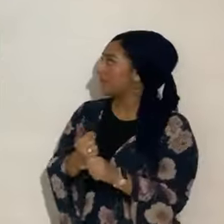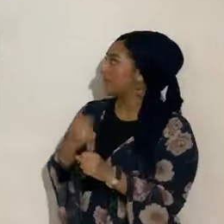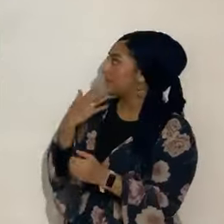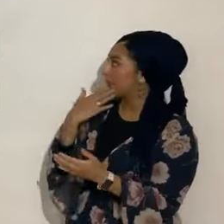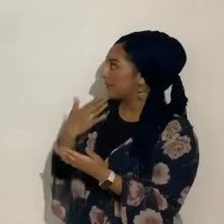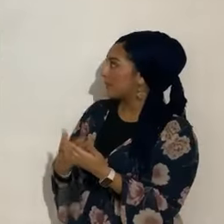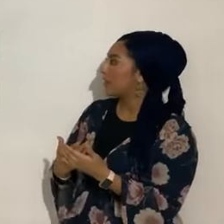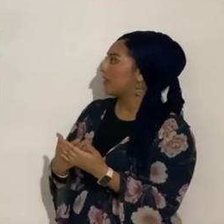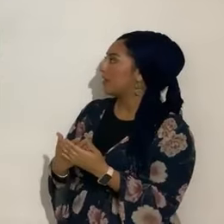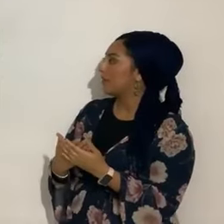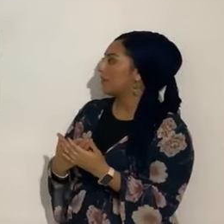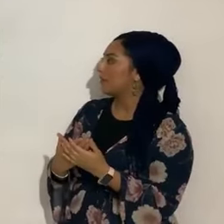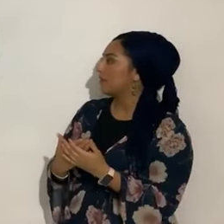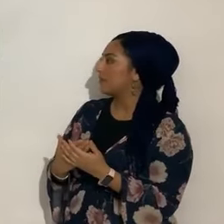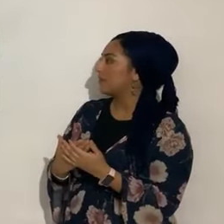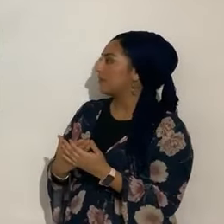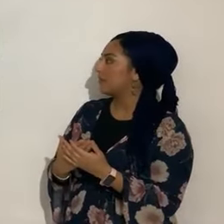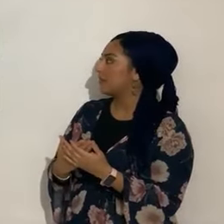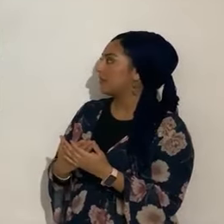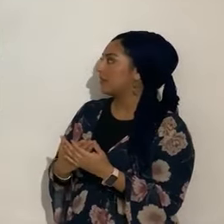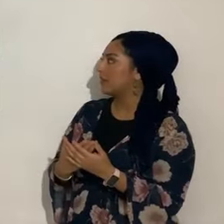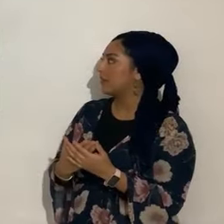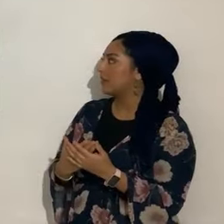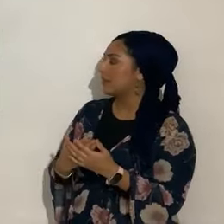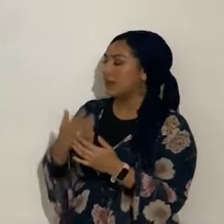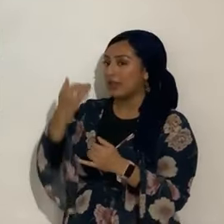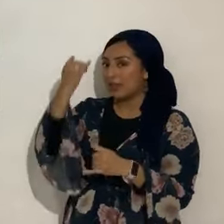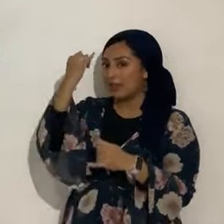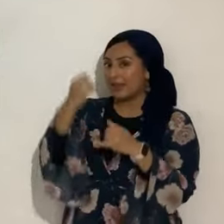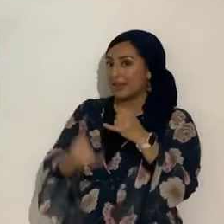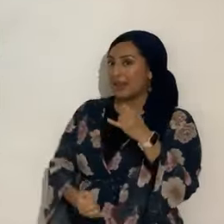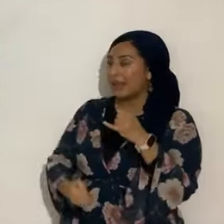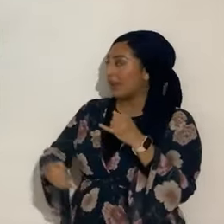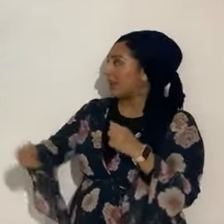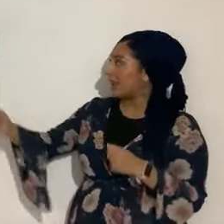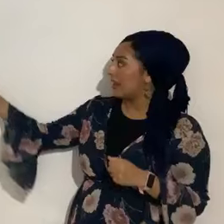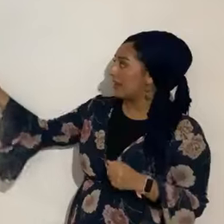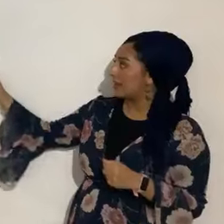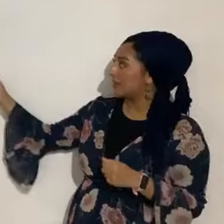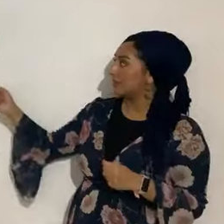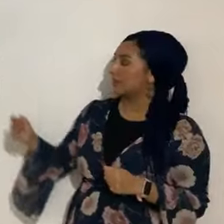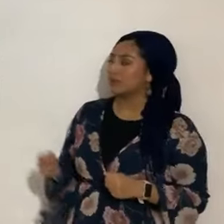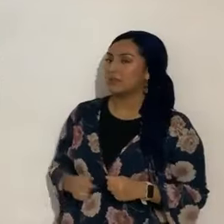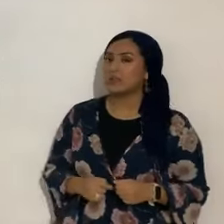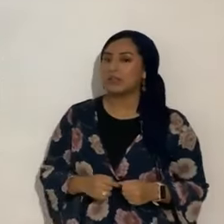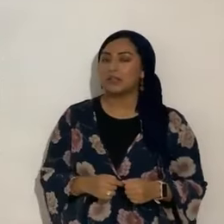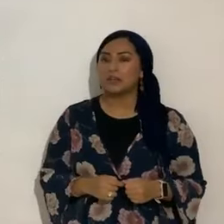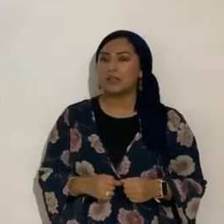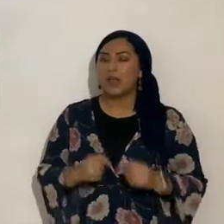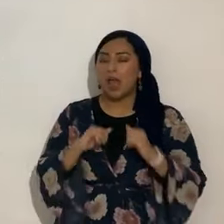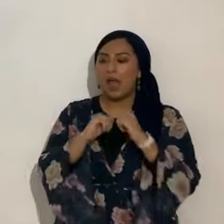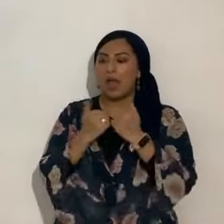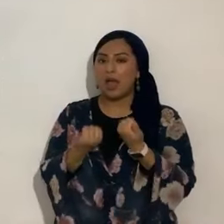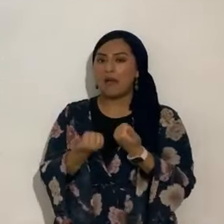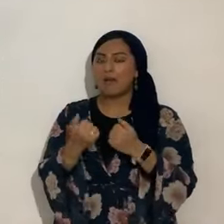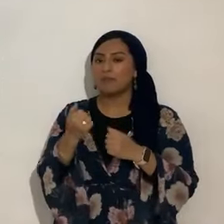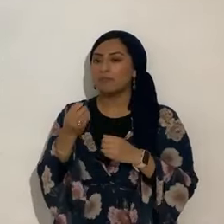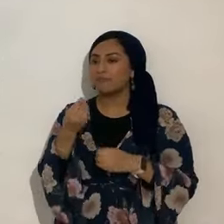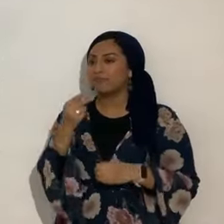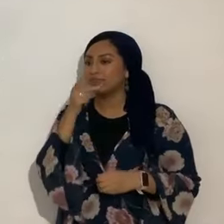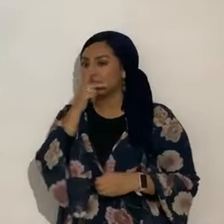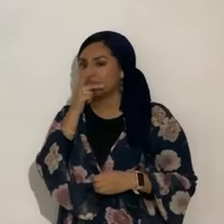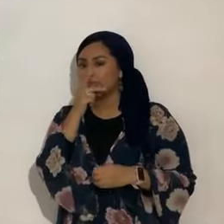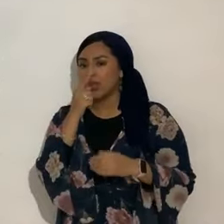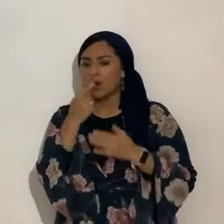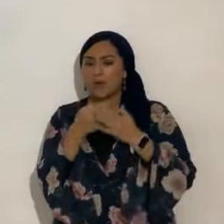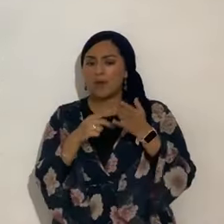bien, perfecto. Y en la parte última, digamos en la contraportada, está como comer kosher, que es la